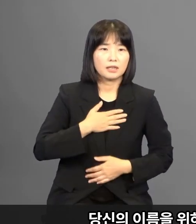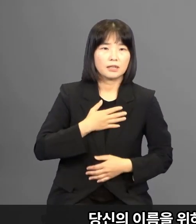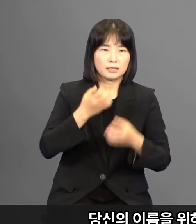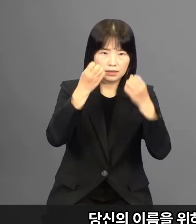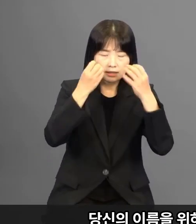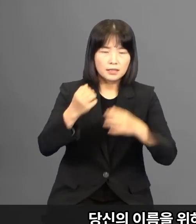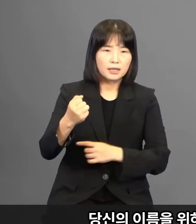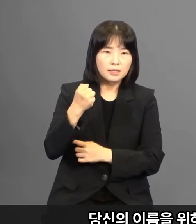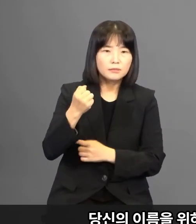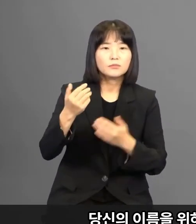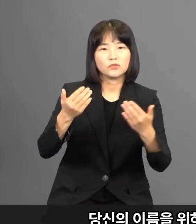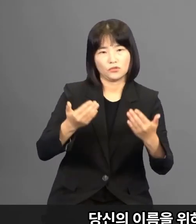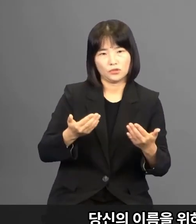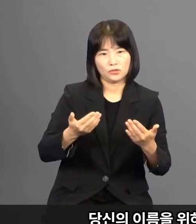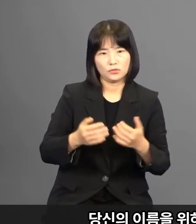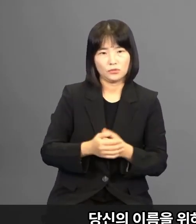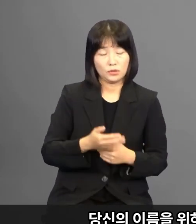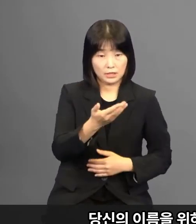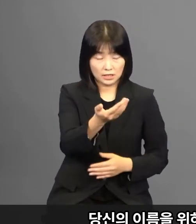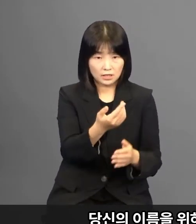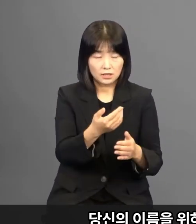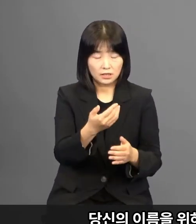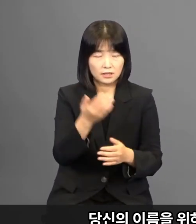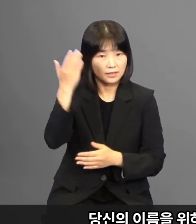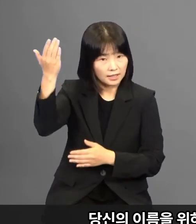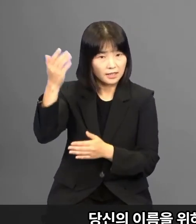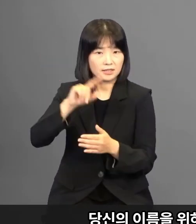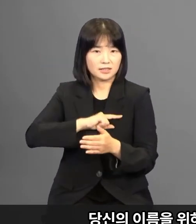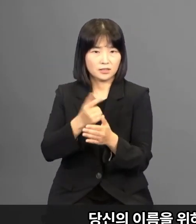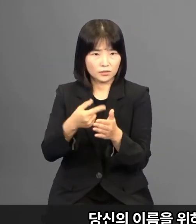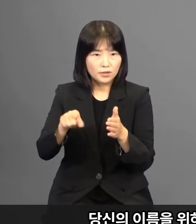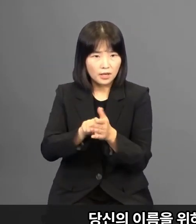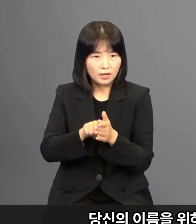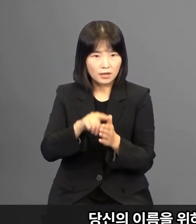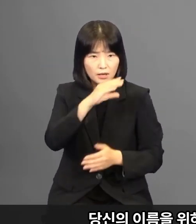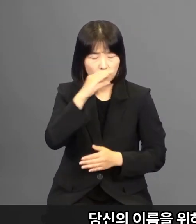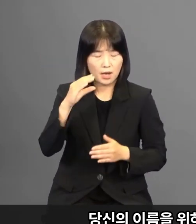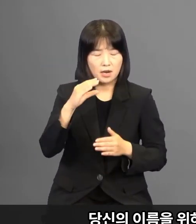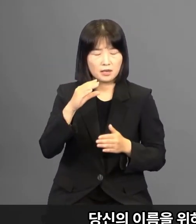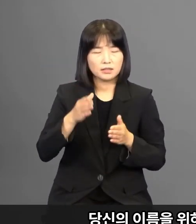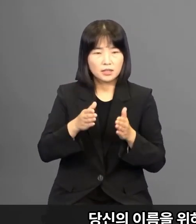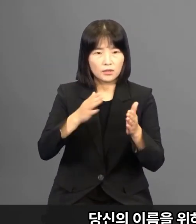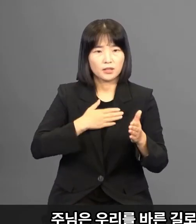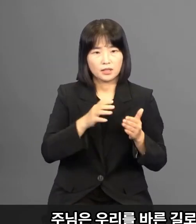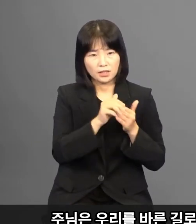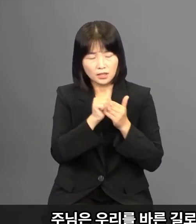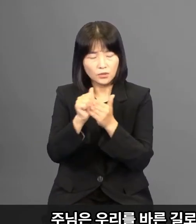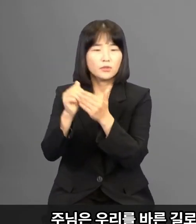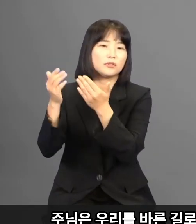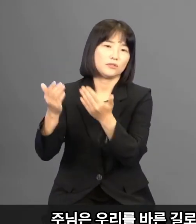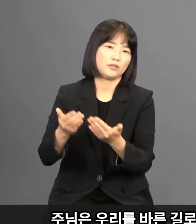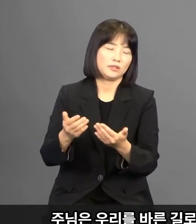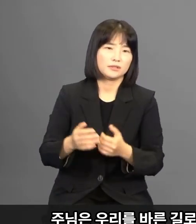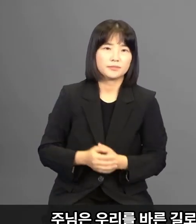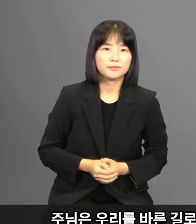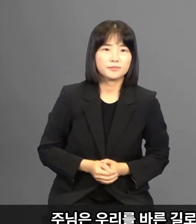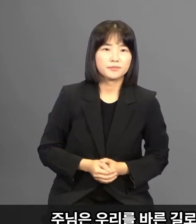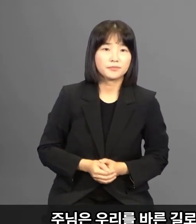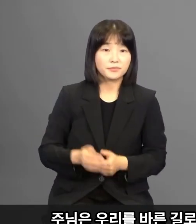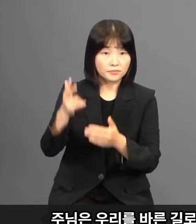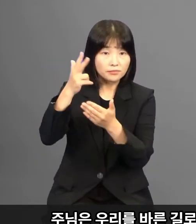당신의 이름을 위하여 바른 길로 나를 인도하신다. 주님은